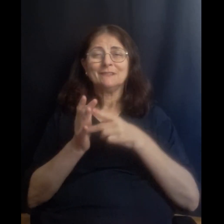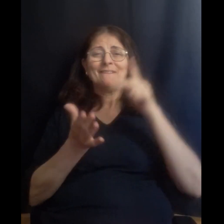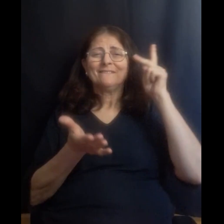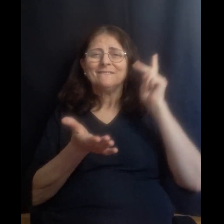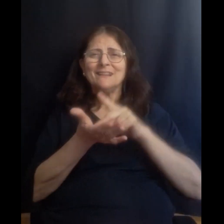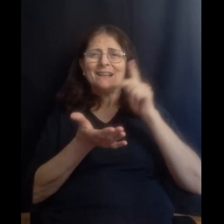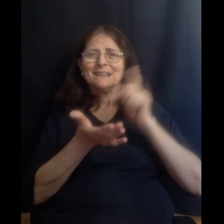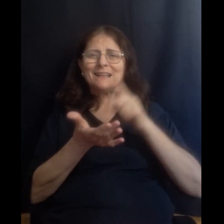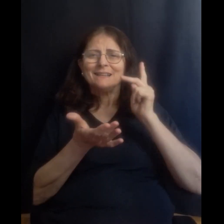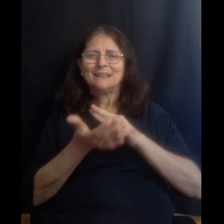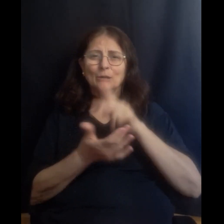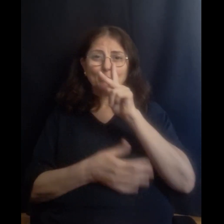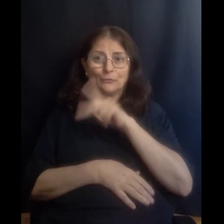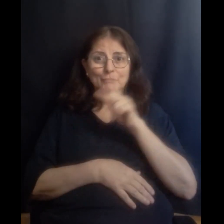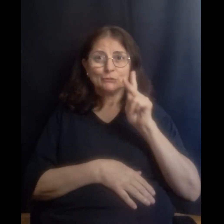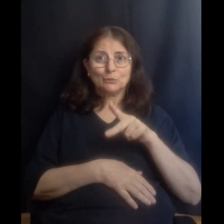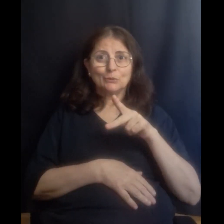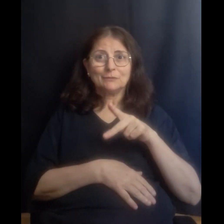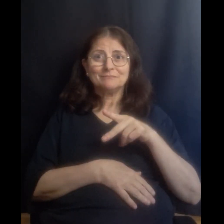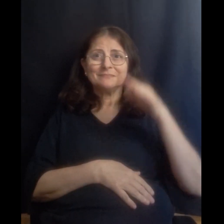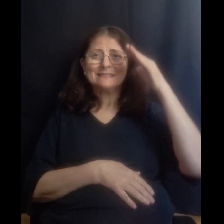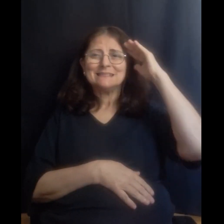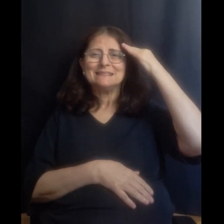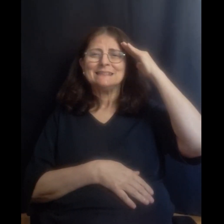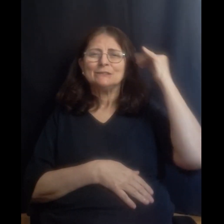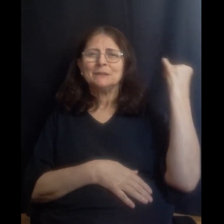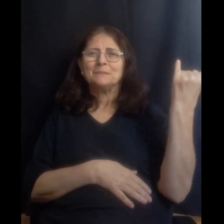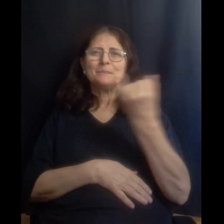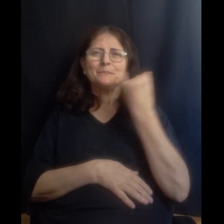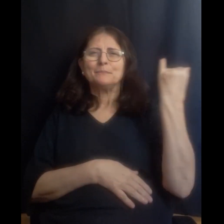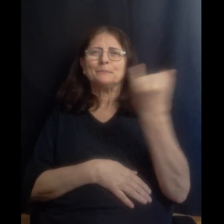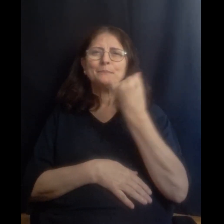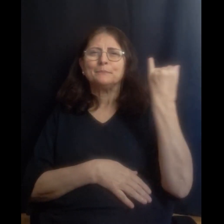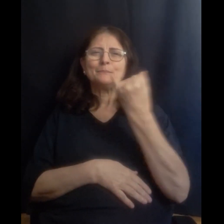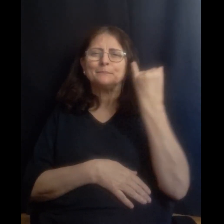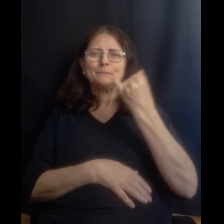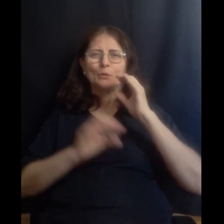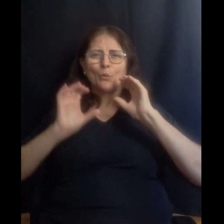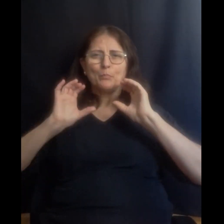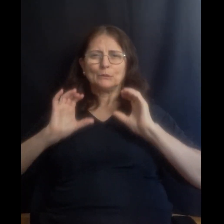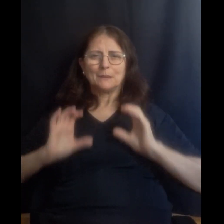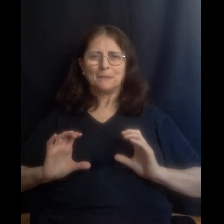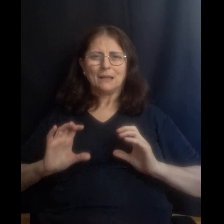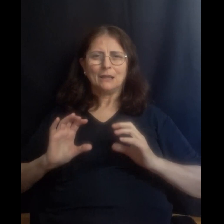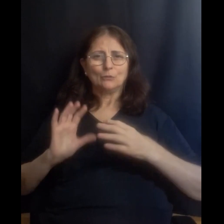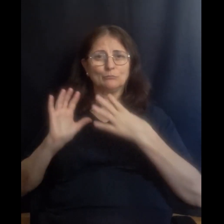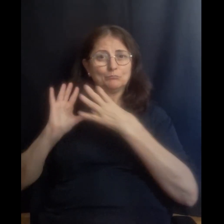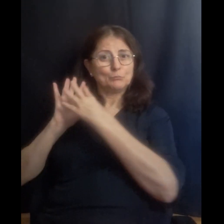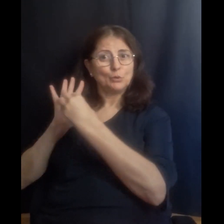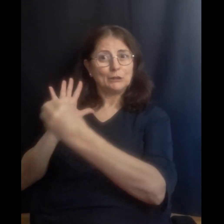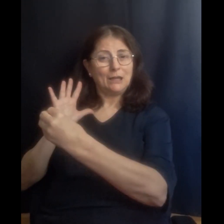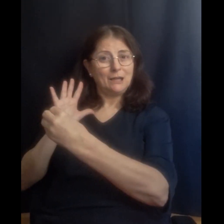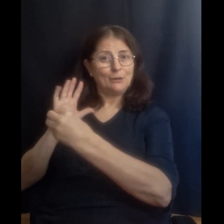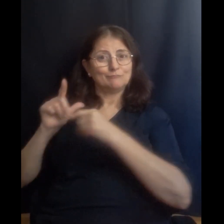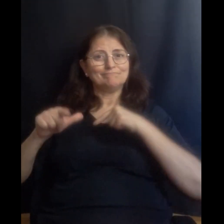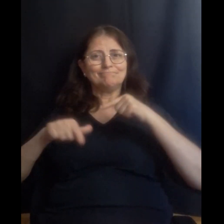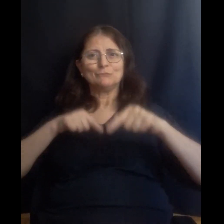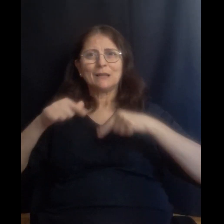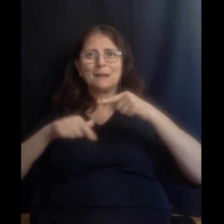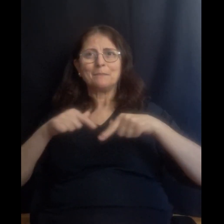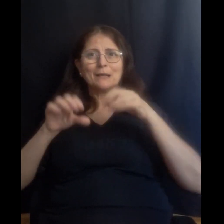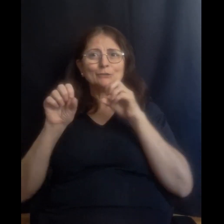Jesus, como verdadeiro mestre, entendia a importância da sua conduta e dos seus exemplos na tarefa